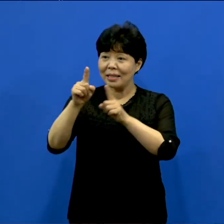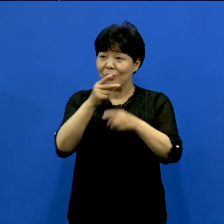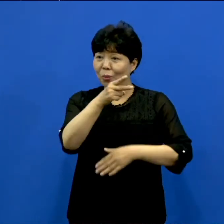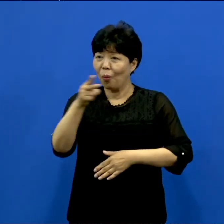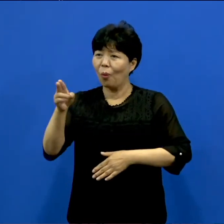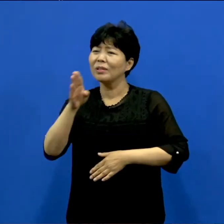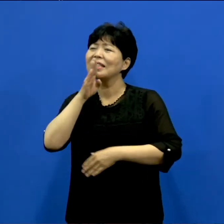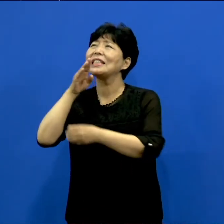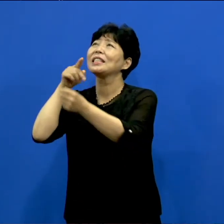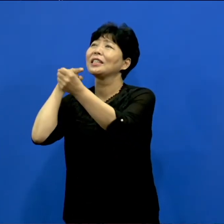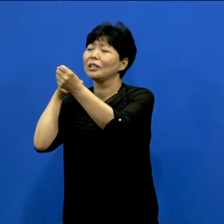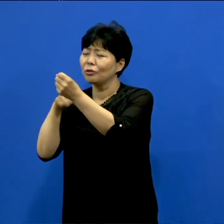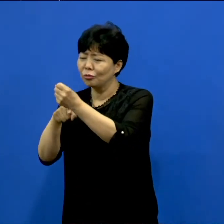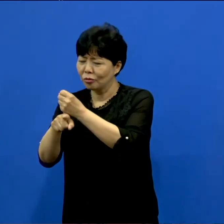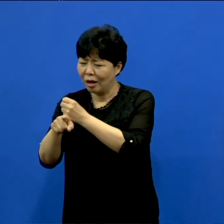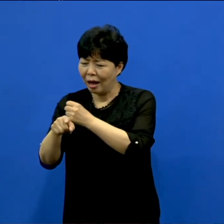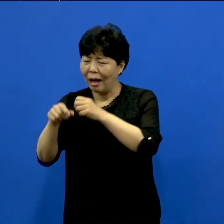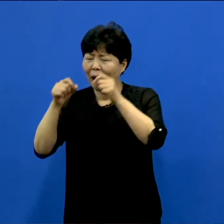것을 깨닫게 되는 거예요.